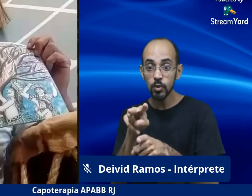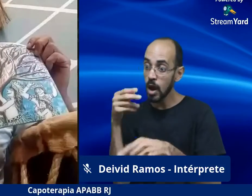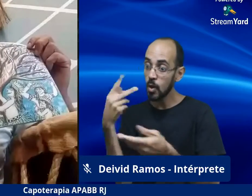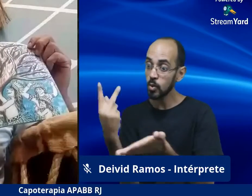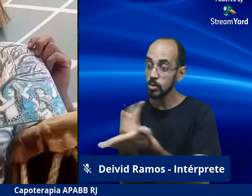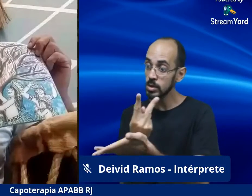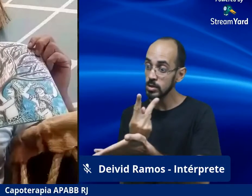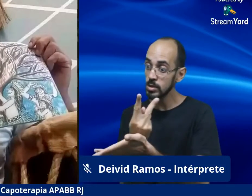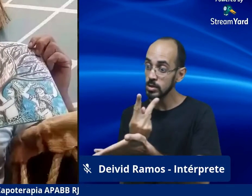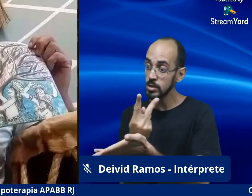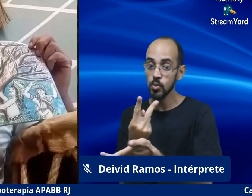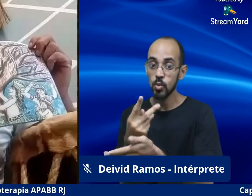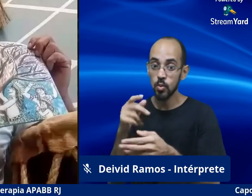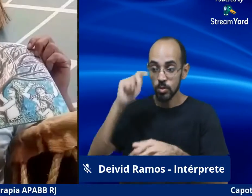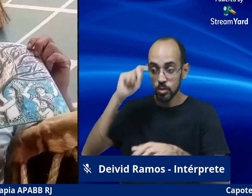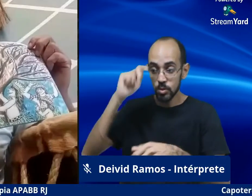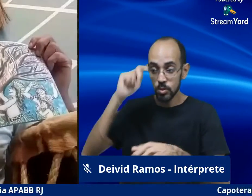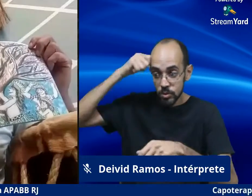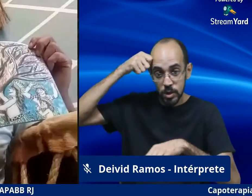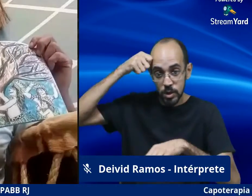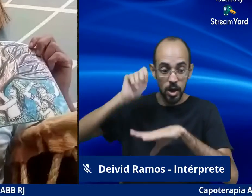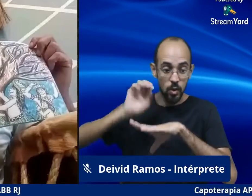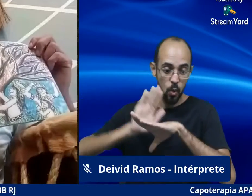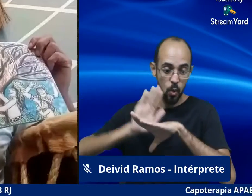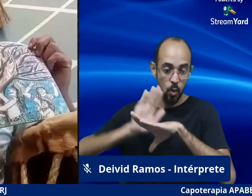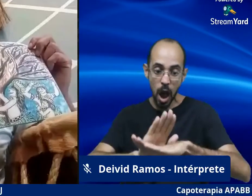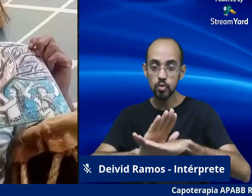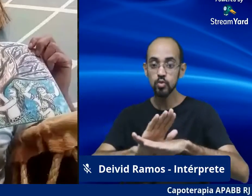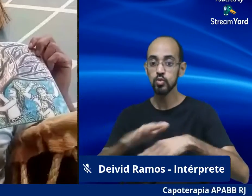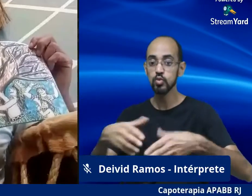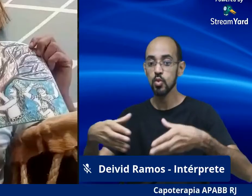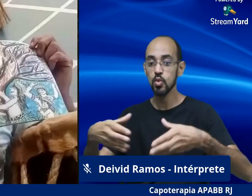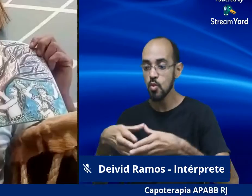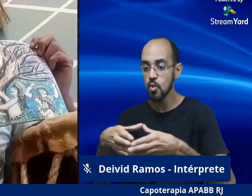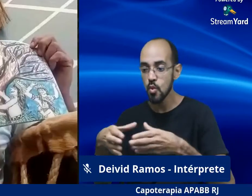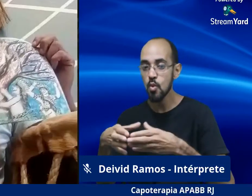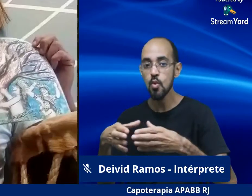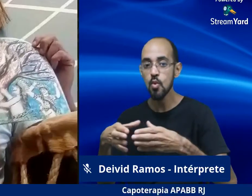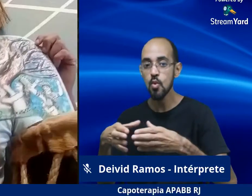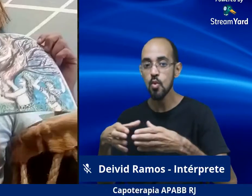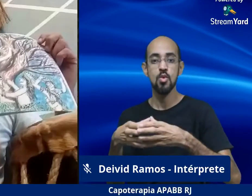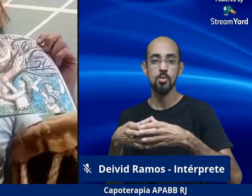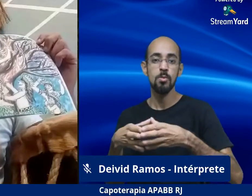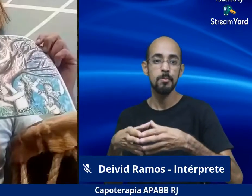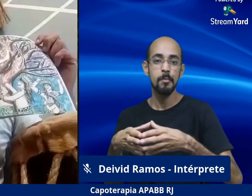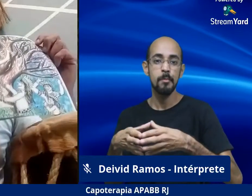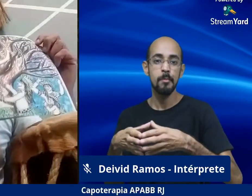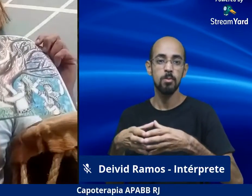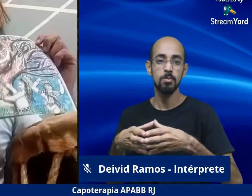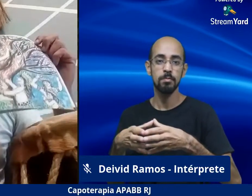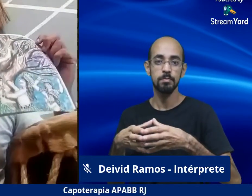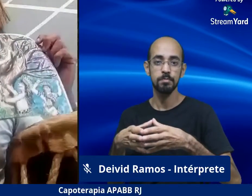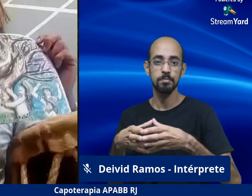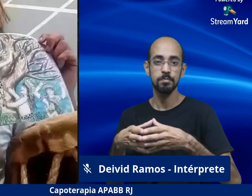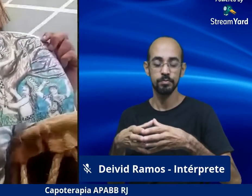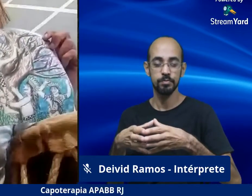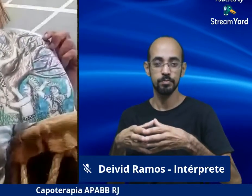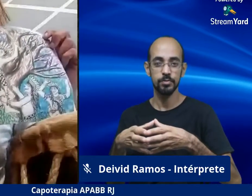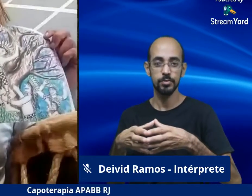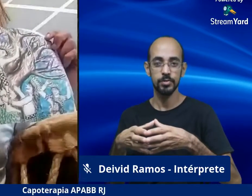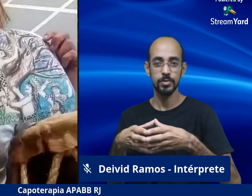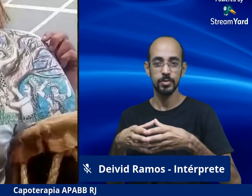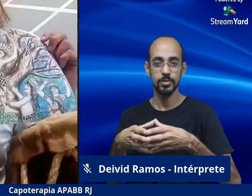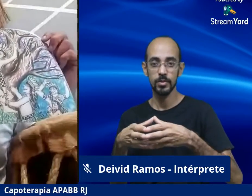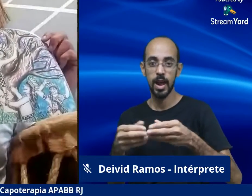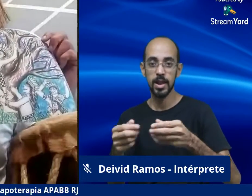esse negro, né, retribuiu e ajudou essa tribo, ó, eles colocaram ele, ó, lá